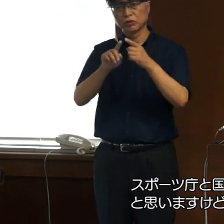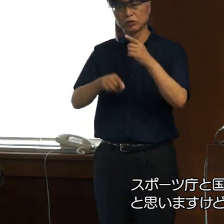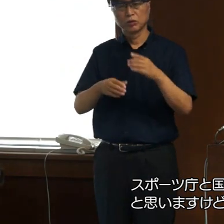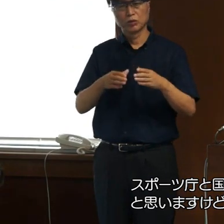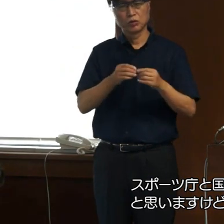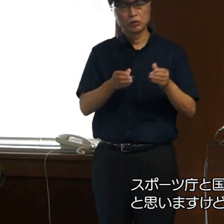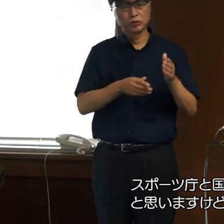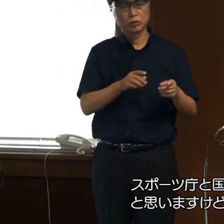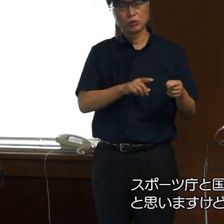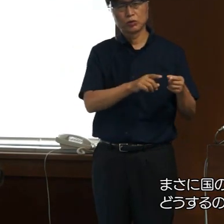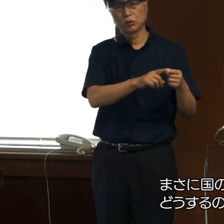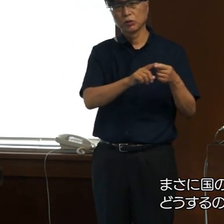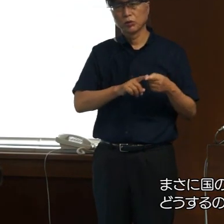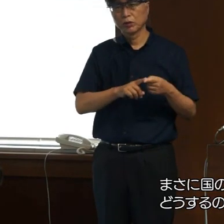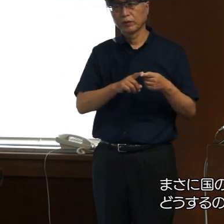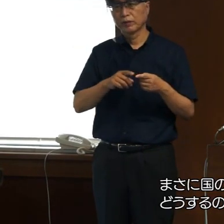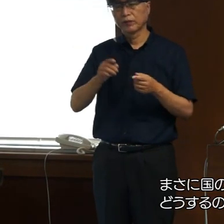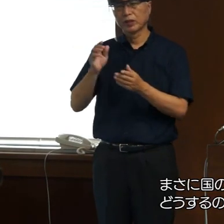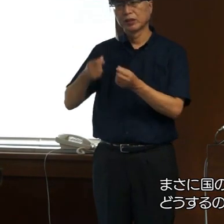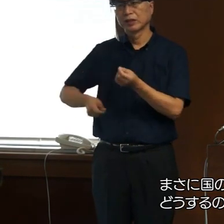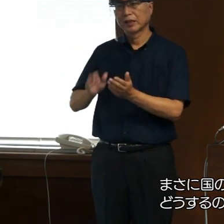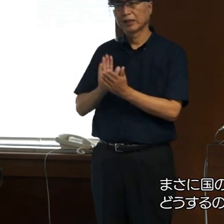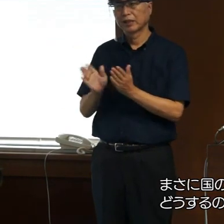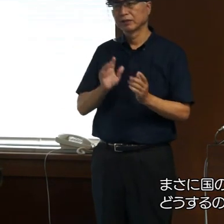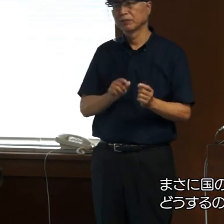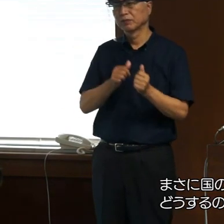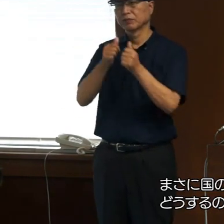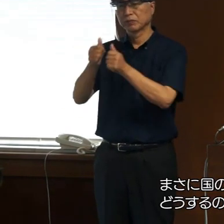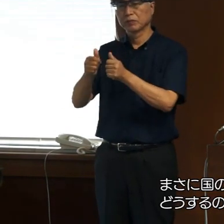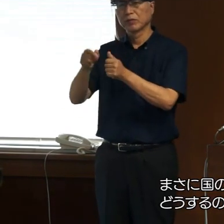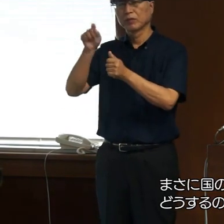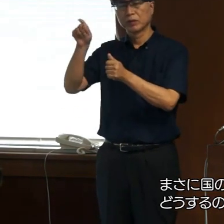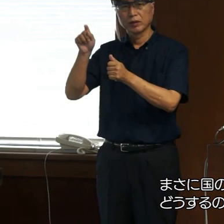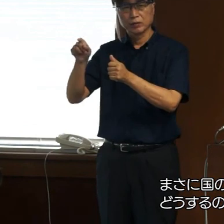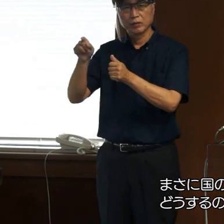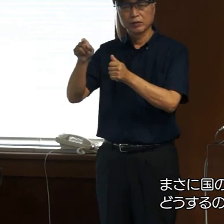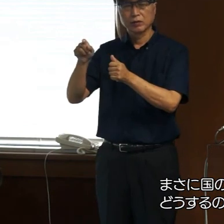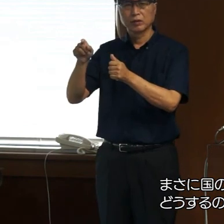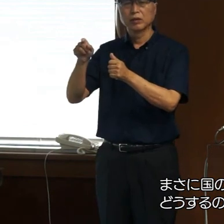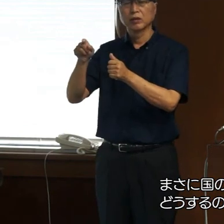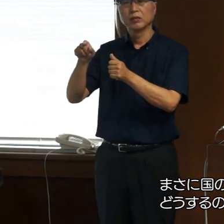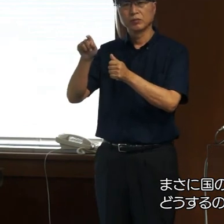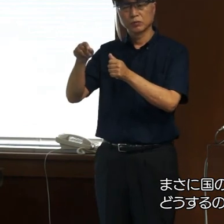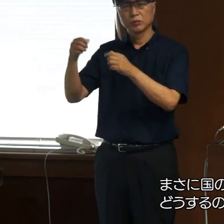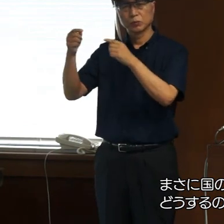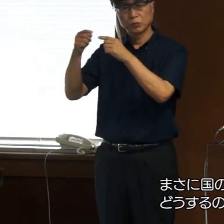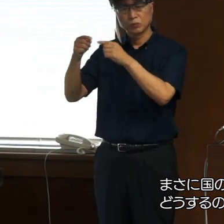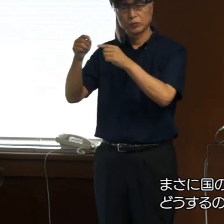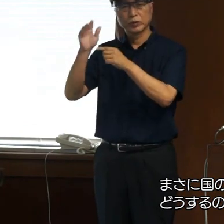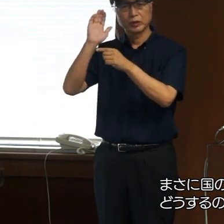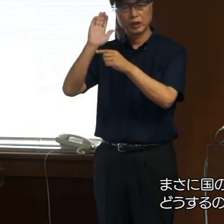会が言ってると思いますけれども、まさに国の方でね、それぞれどうするのかっていうところを